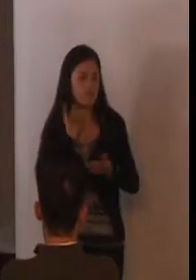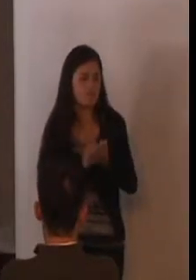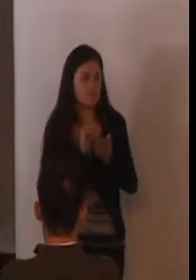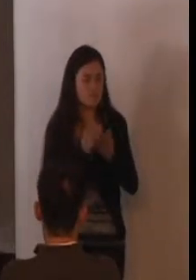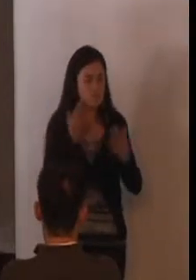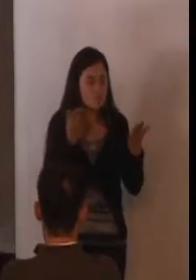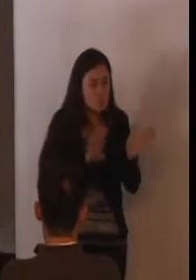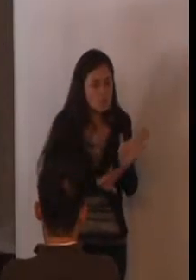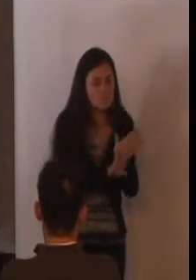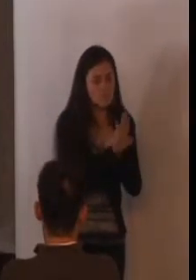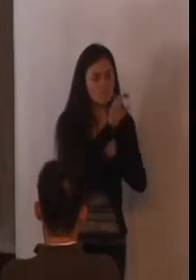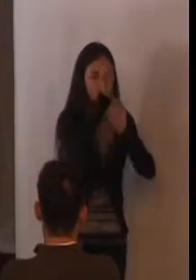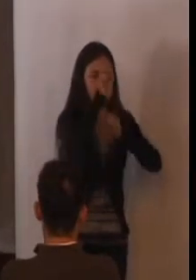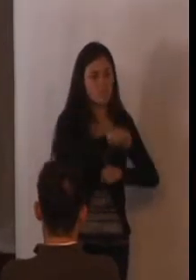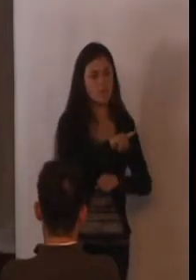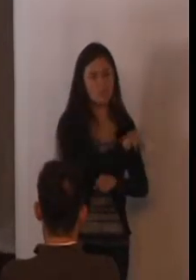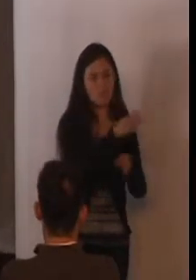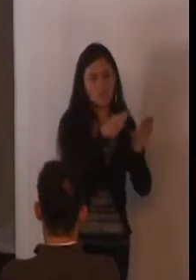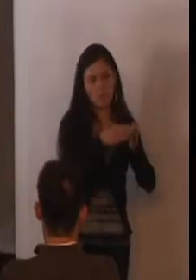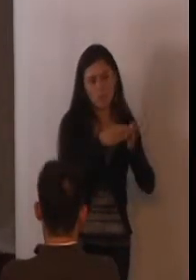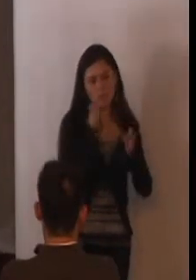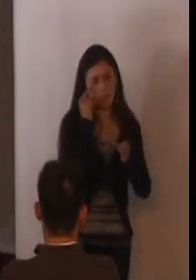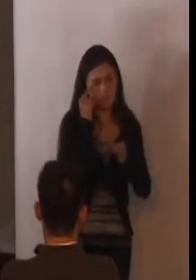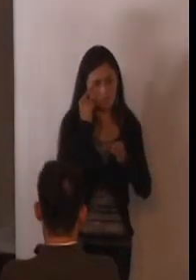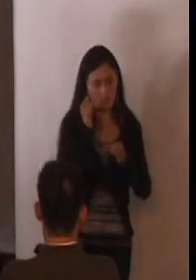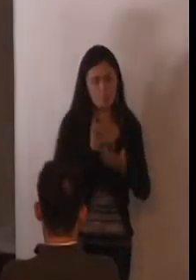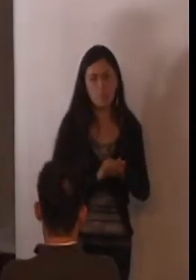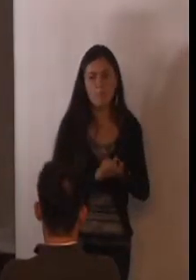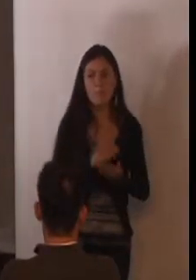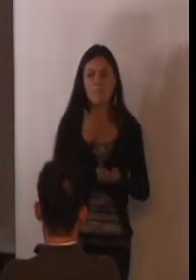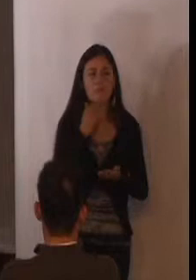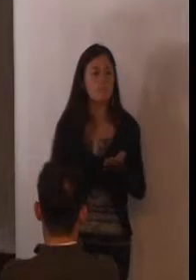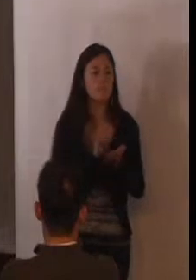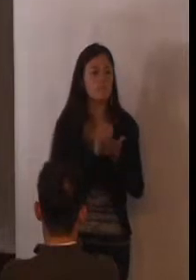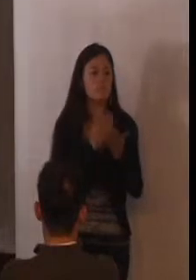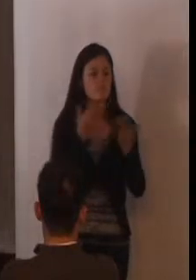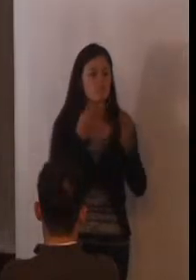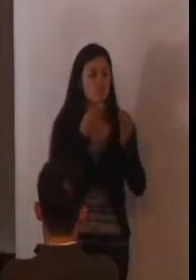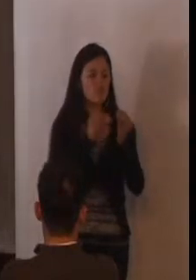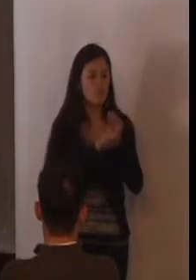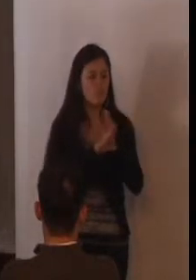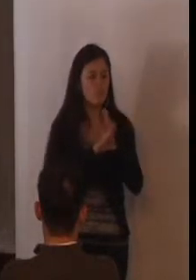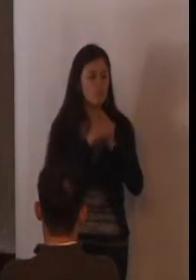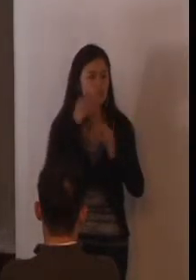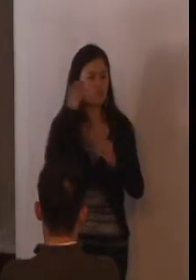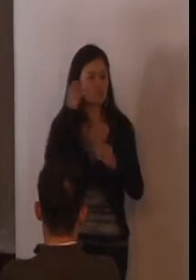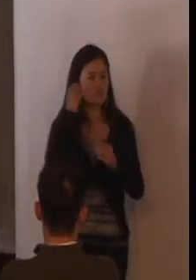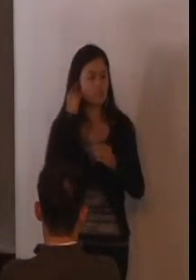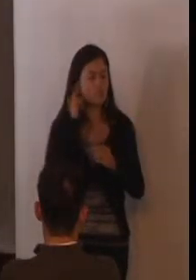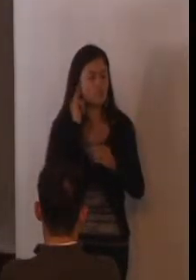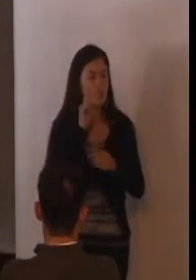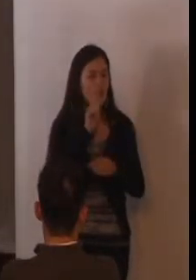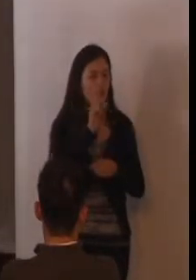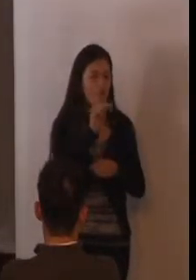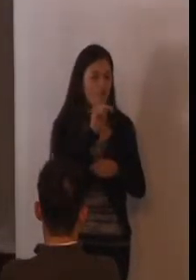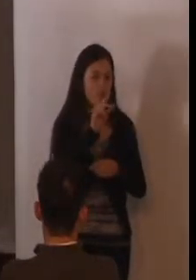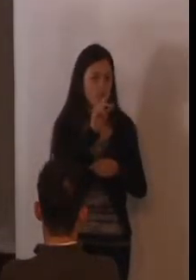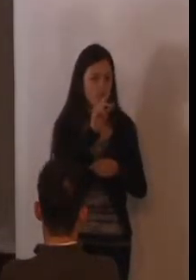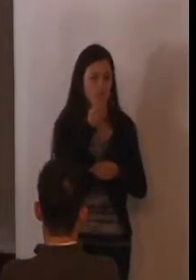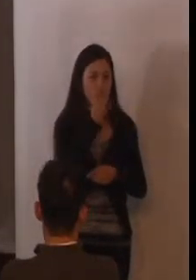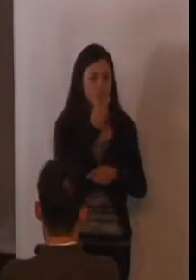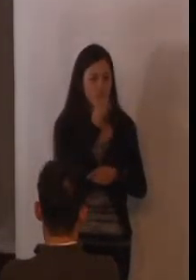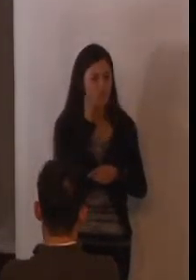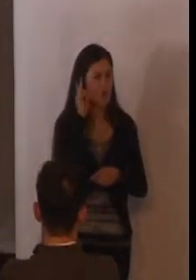discapacidad, ¿sí? Todo lo relacionado con el circuito fonológico, con la memoria o el valor del trabajo es una